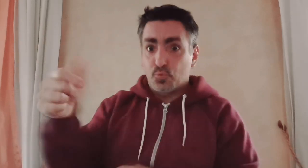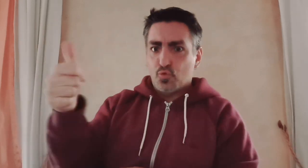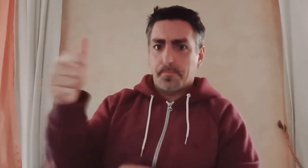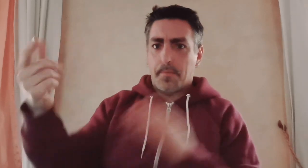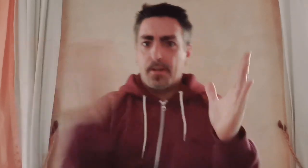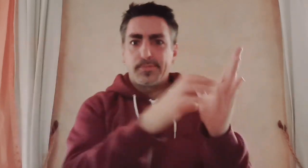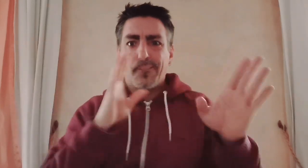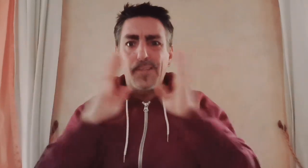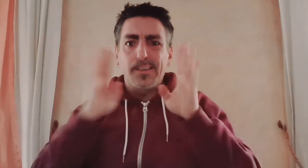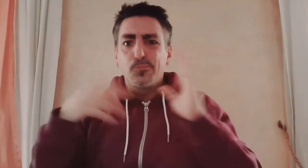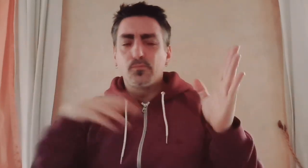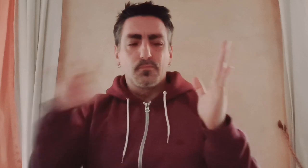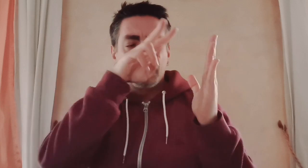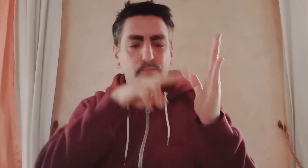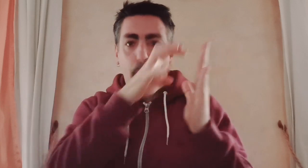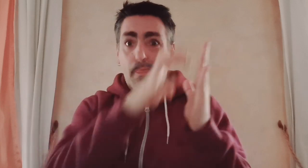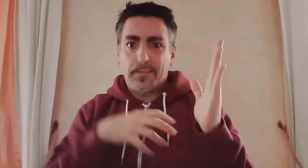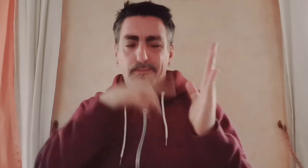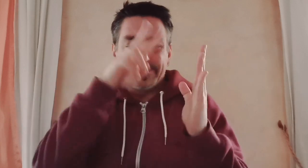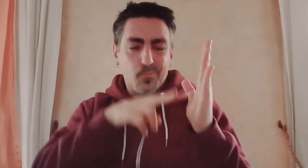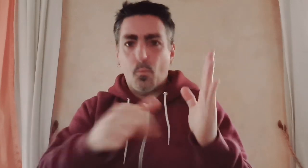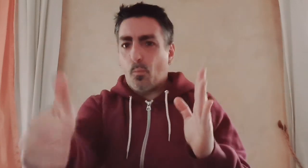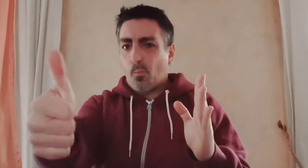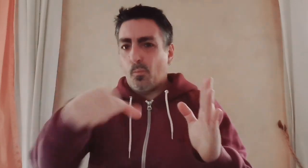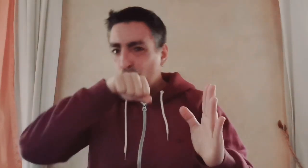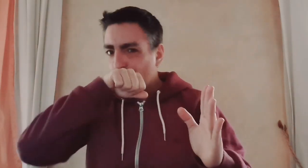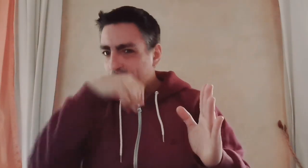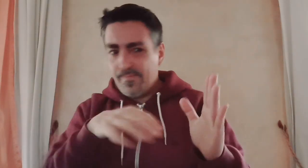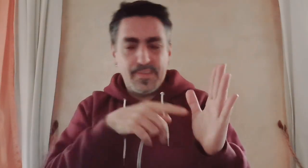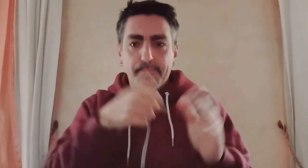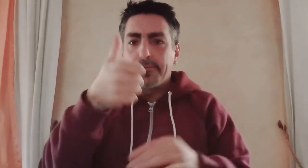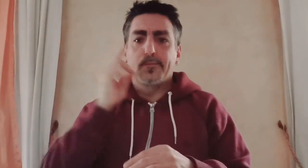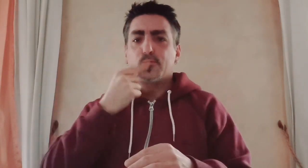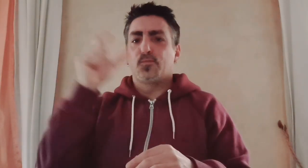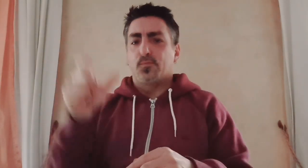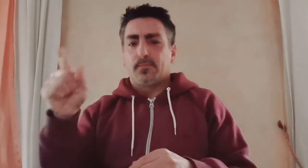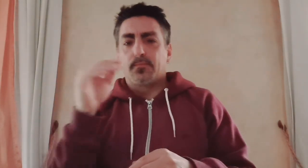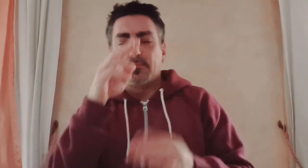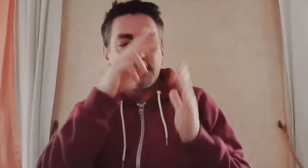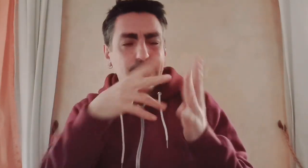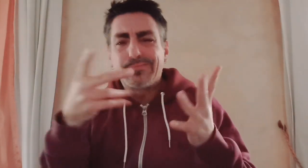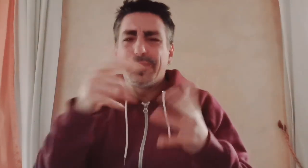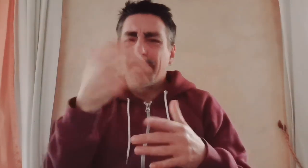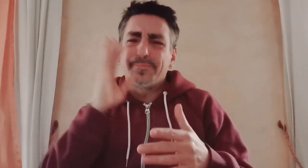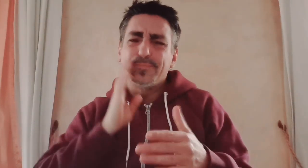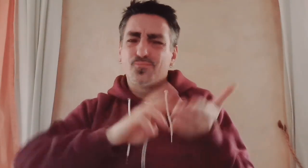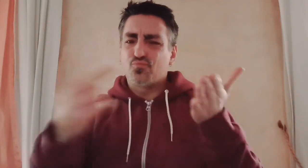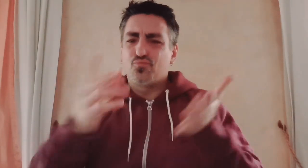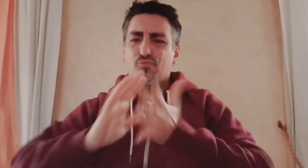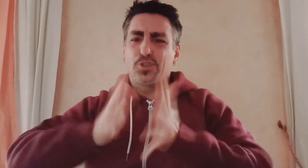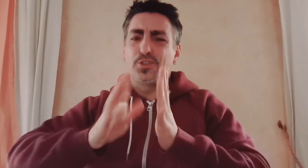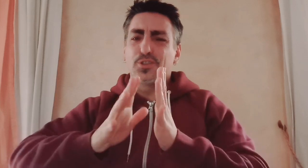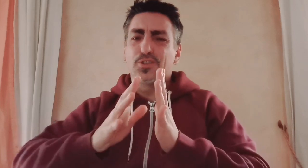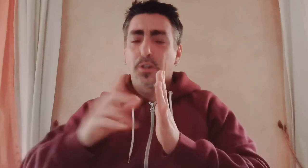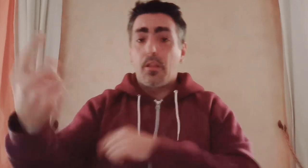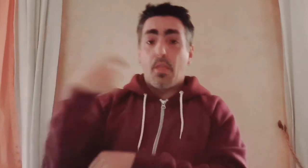douter, en Chine, qui est le centre mondial de fabrication de ces masques. Et j'ai déjà évoqué le nombre de 250 millions de masques